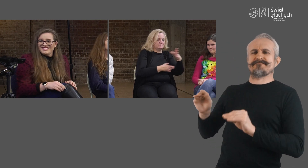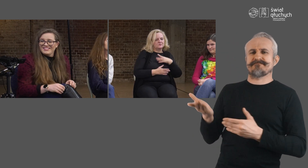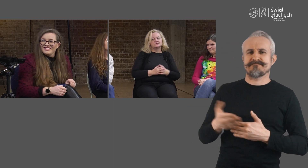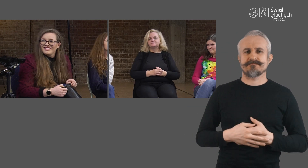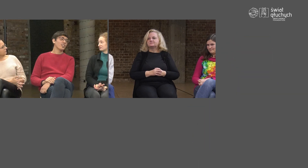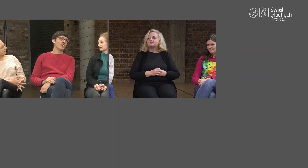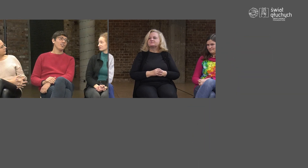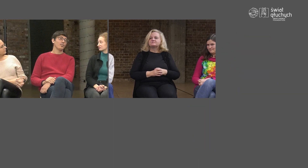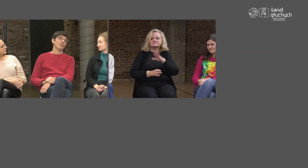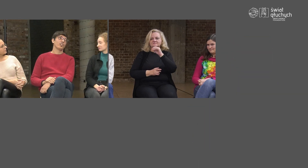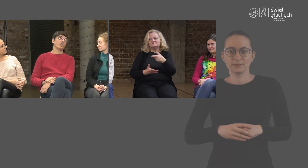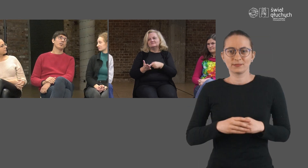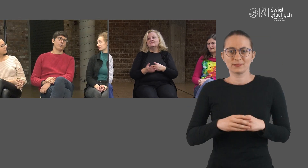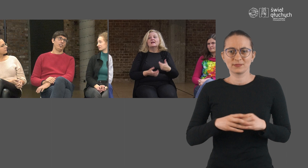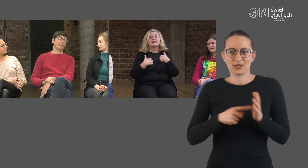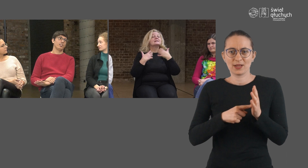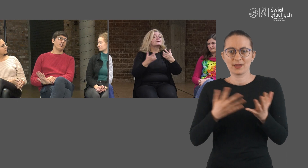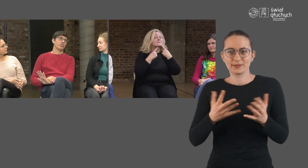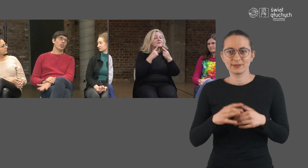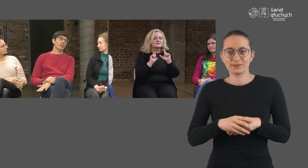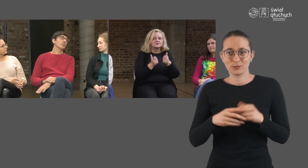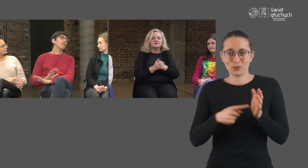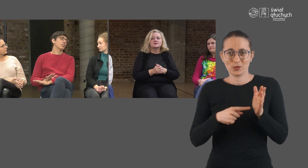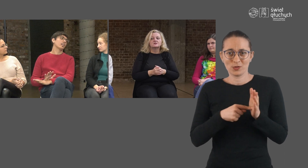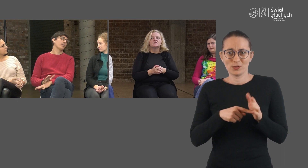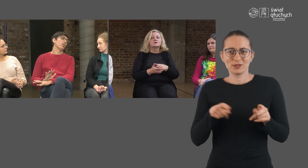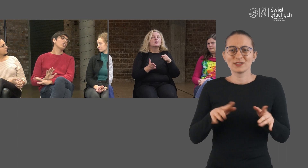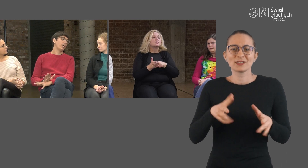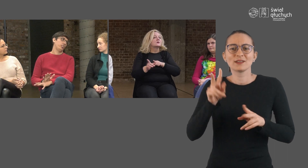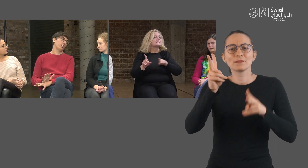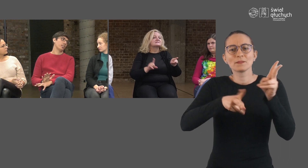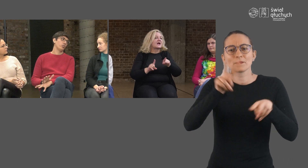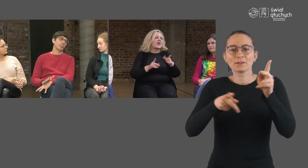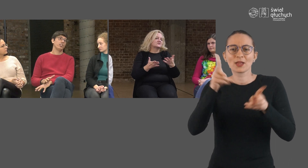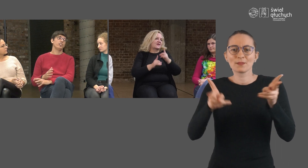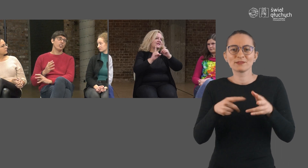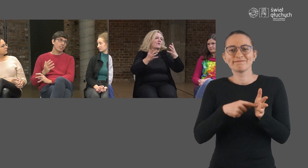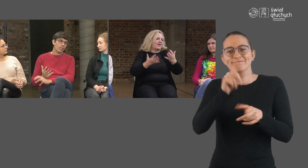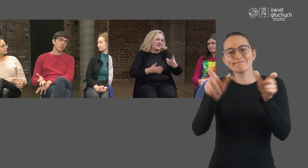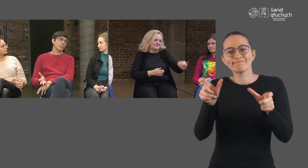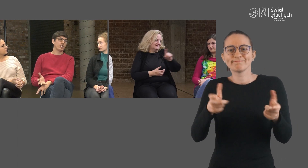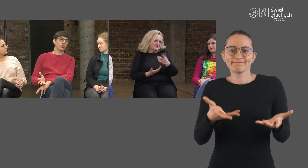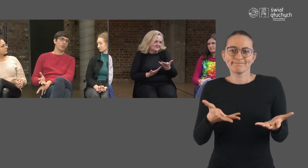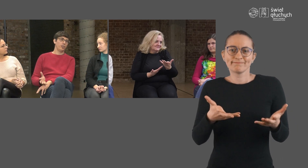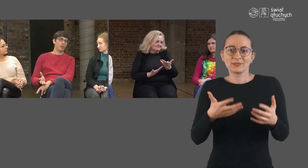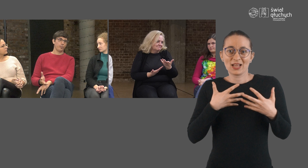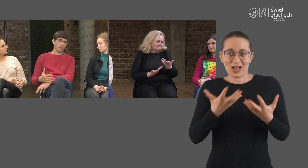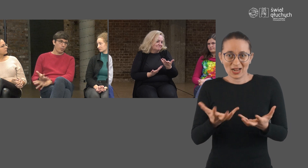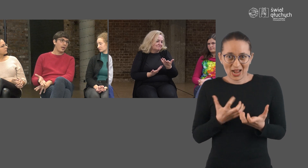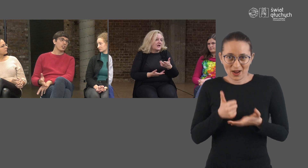Dobra, Bartek, proszę. Chciałem tak powiedzieć, to zależy tak naprawdę od chęci tych nauczycieli. Jeżeli nauczyciele